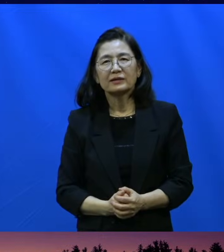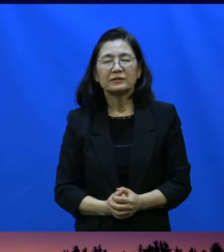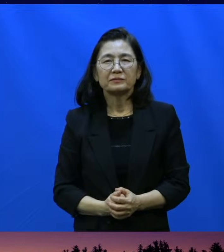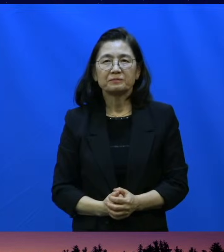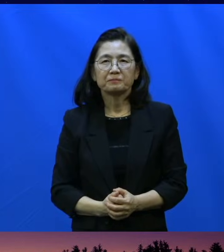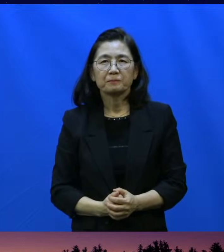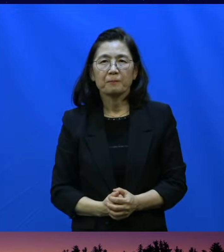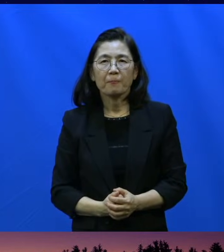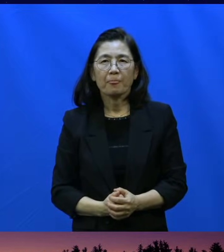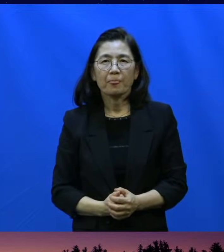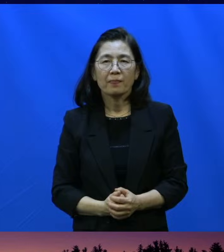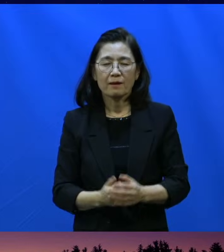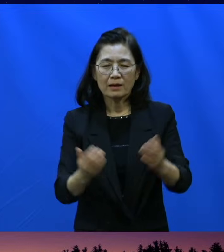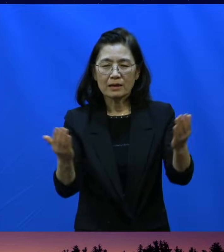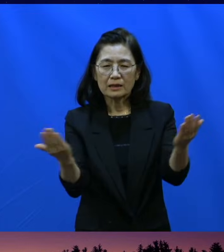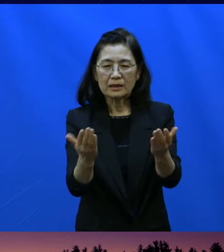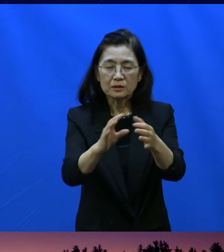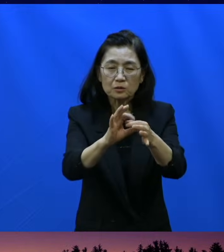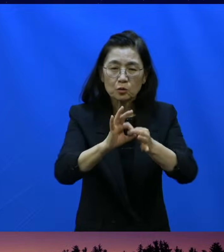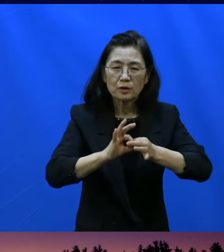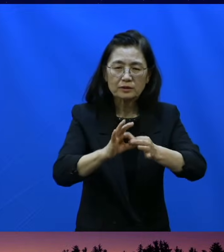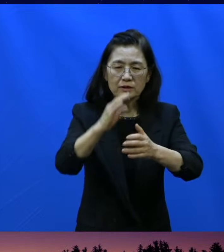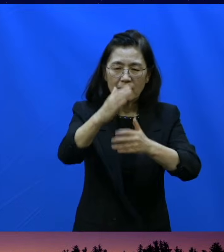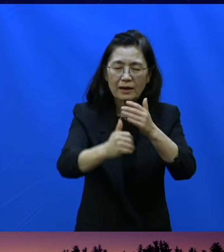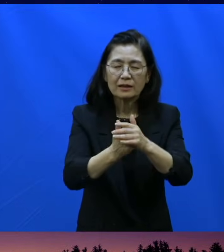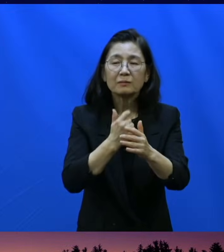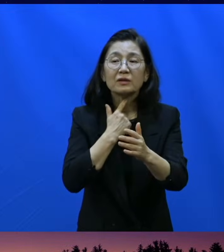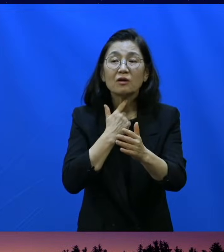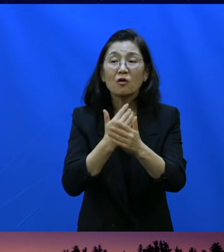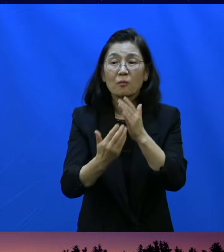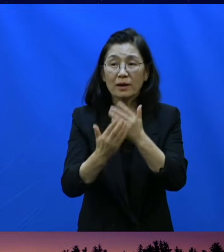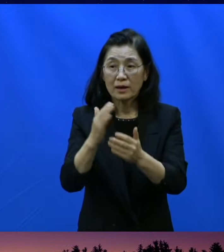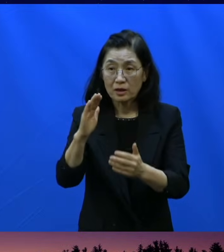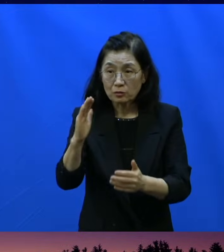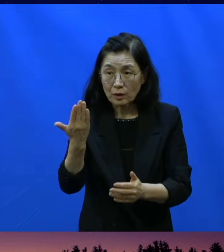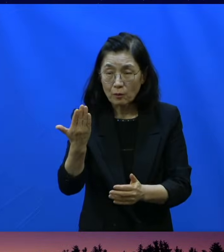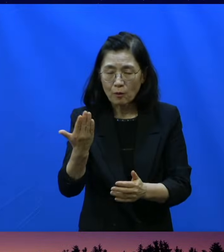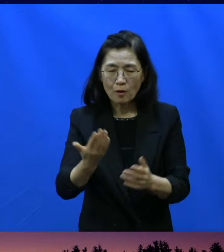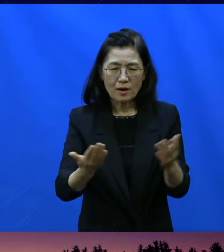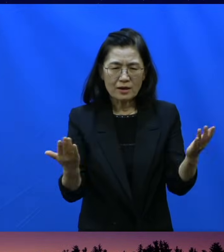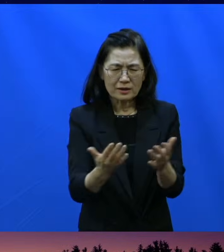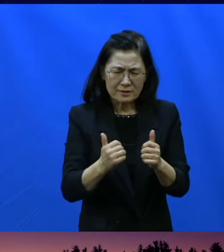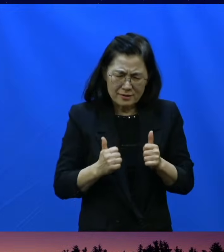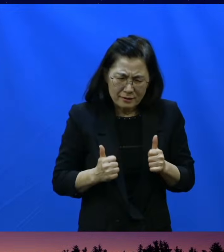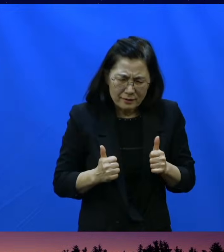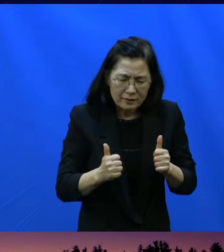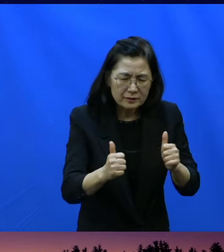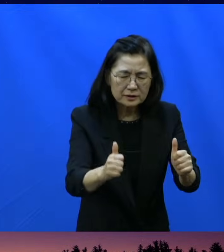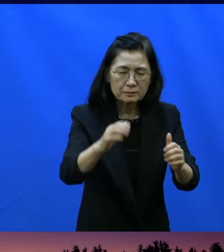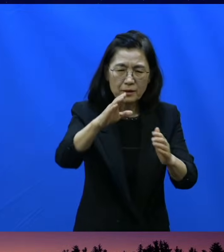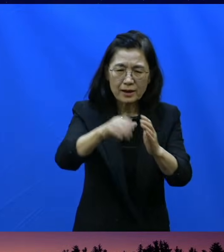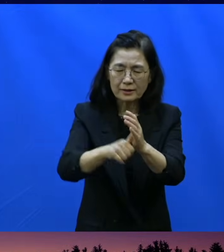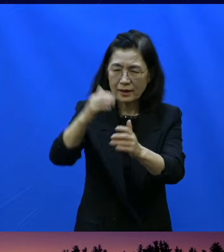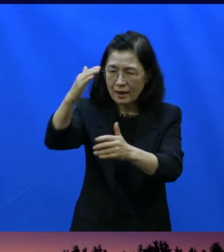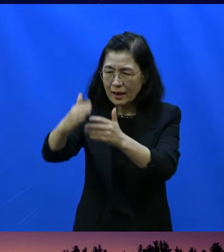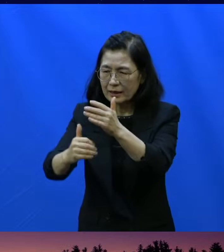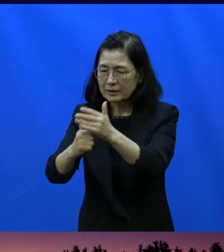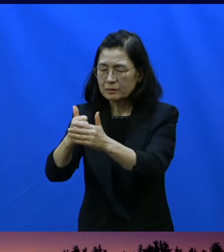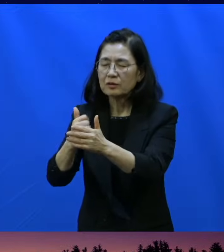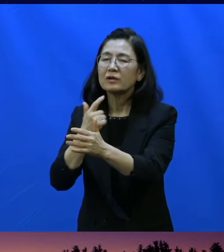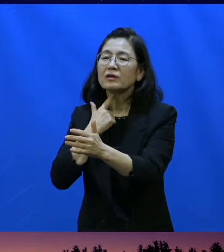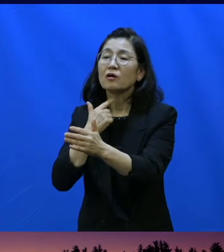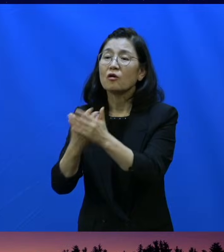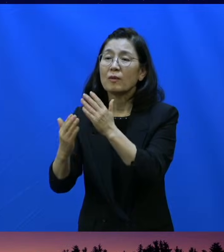일을 통해서 하나님을 경험하고 일을 하는 동안에 하나님과 더 가까워지고 일을 통해서 하나님의 성품을 배워가고